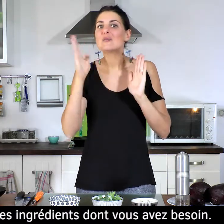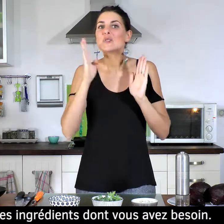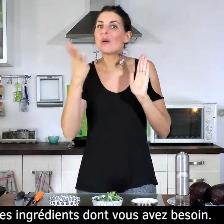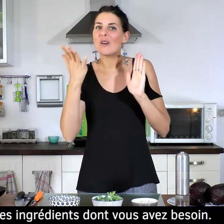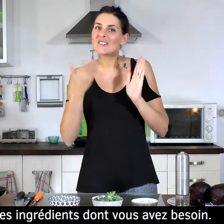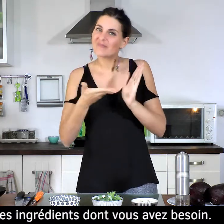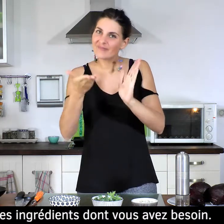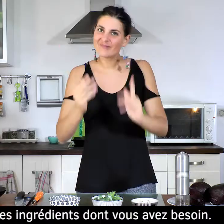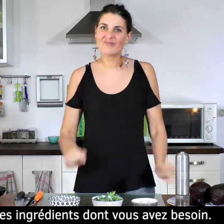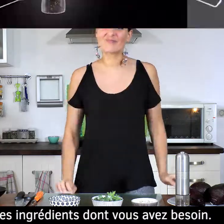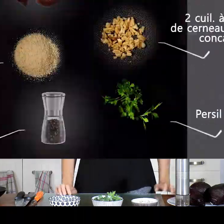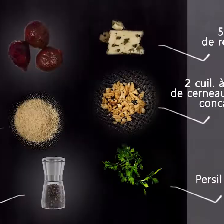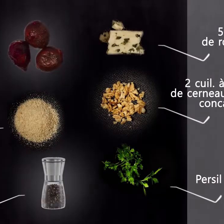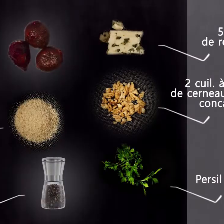les ingrédients dont vous avez besoin